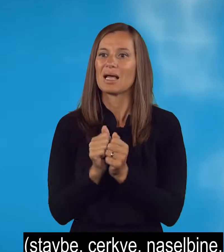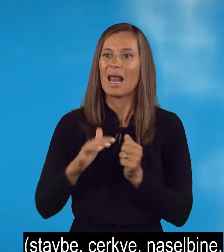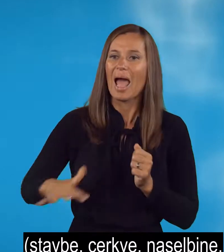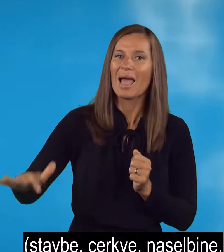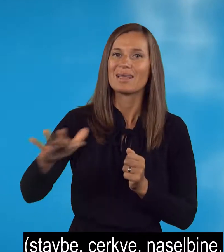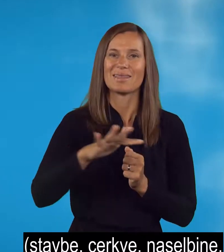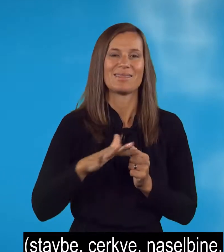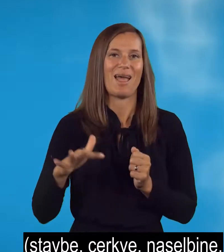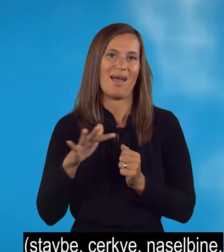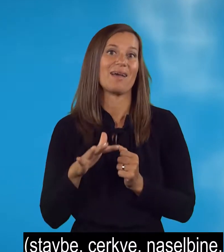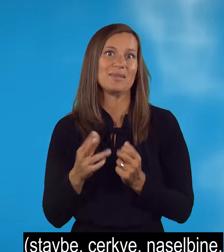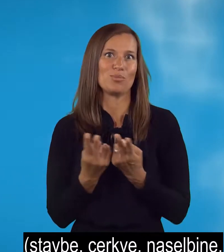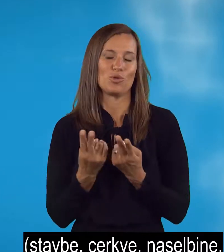krajina in podobno.